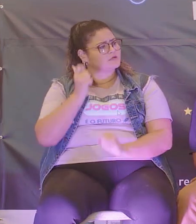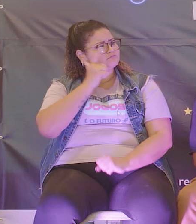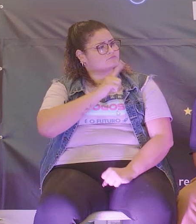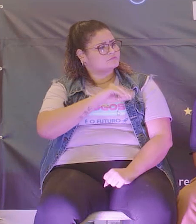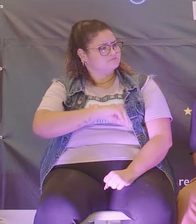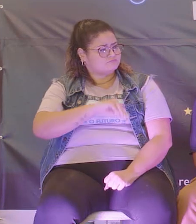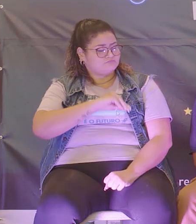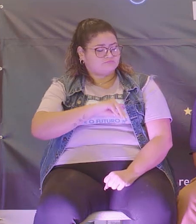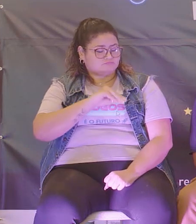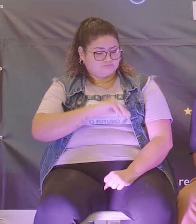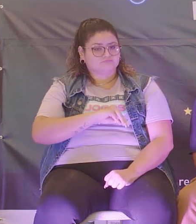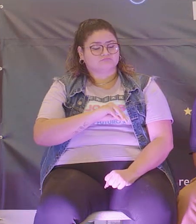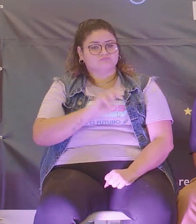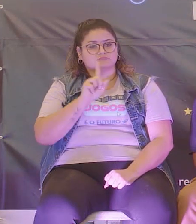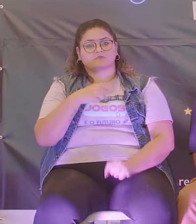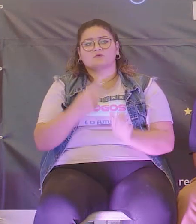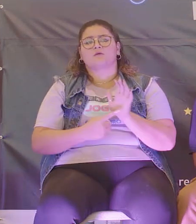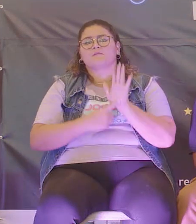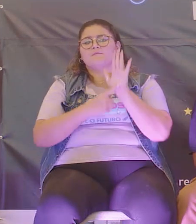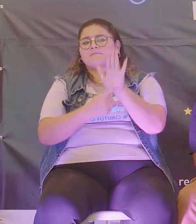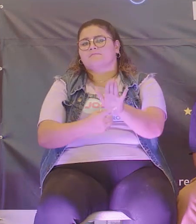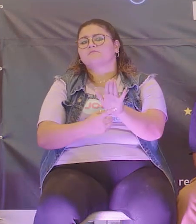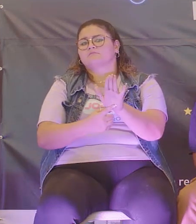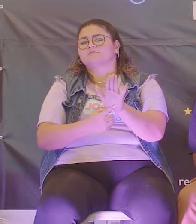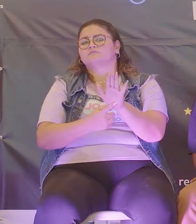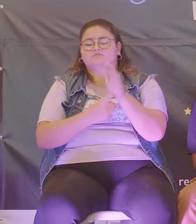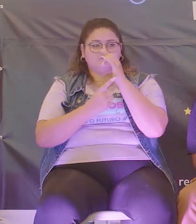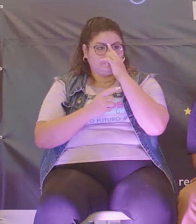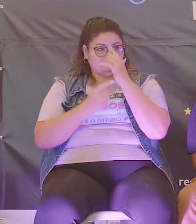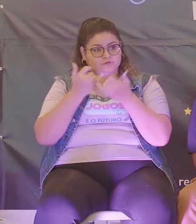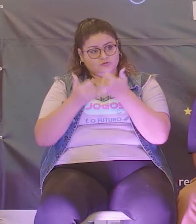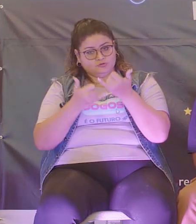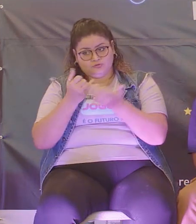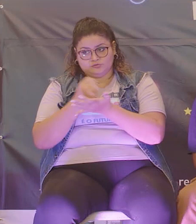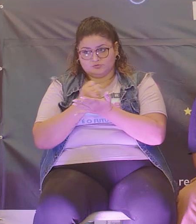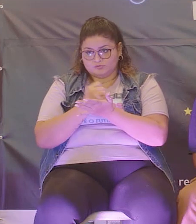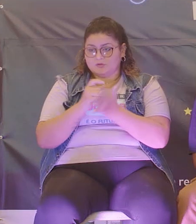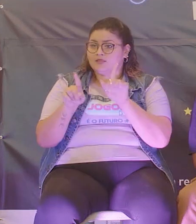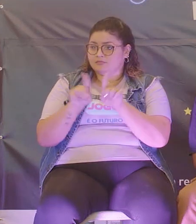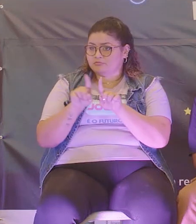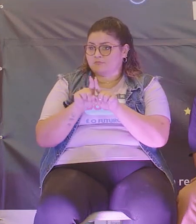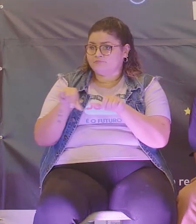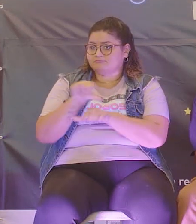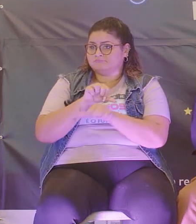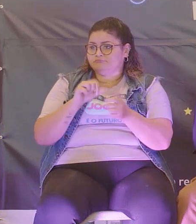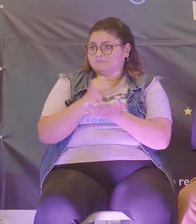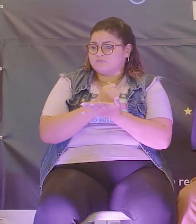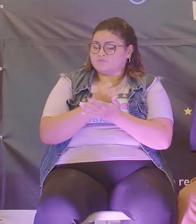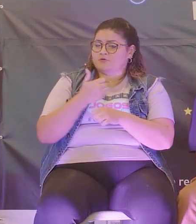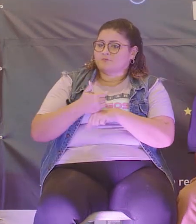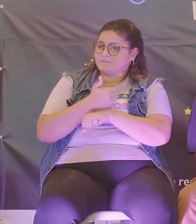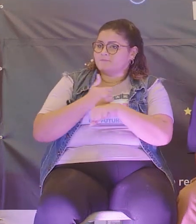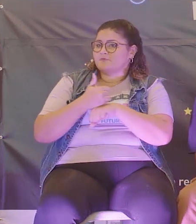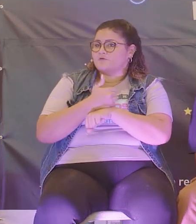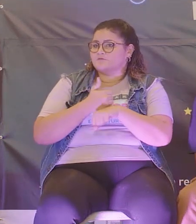isso. E a gente está aqui para mostrar para vocês que jogar também é profissão, né? Então, tem